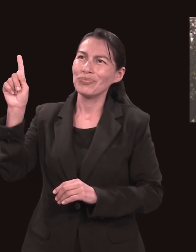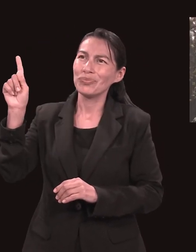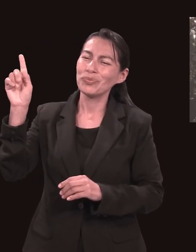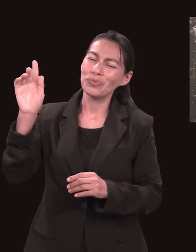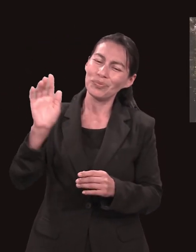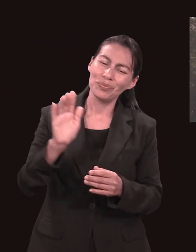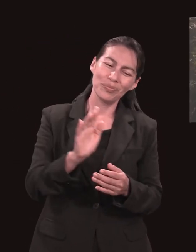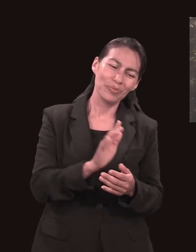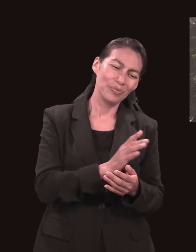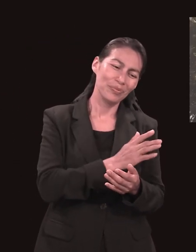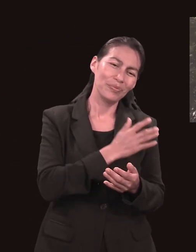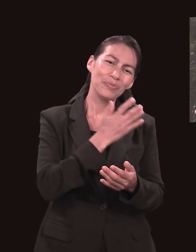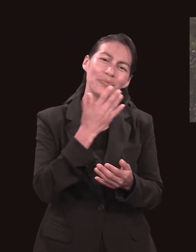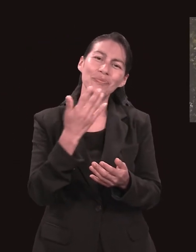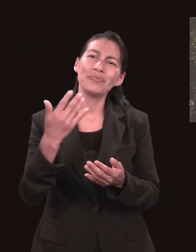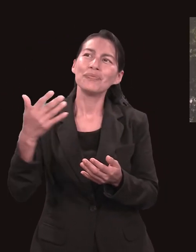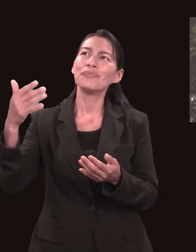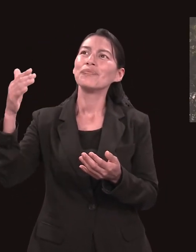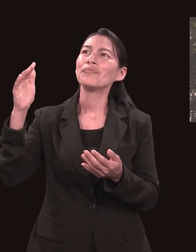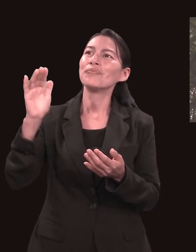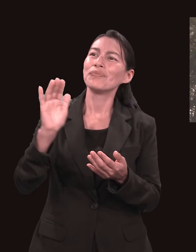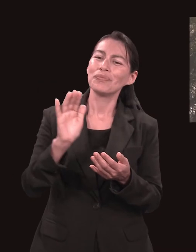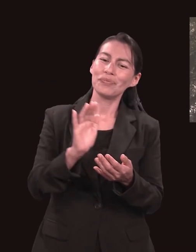que tú no se va